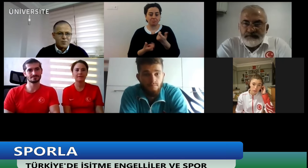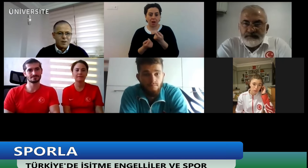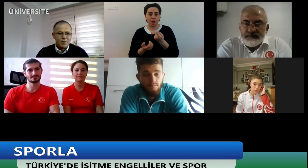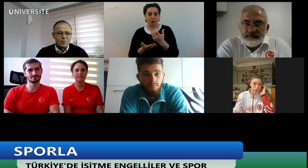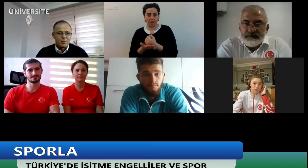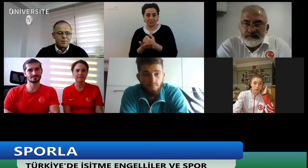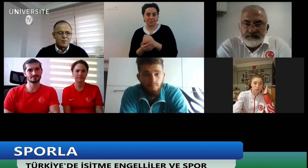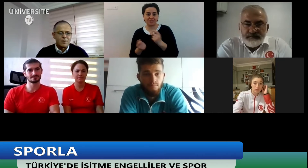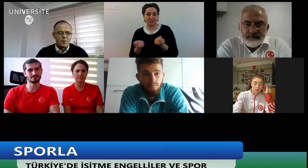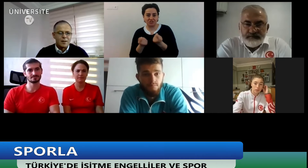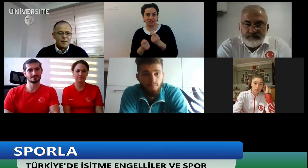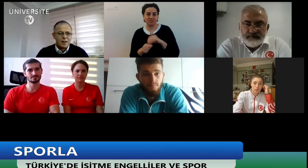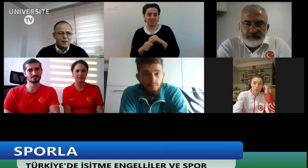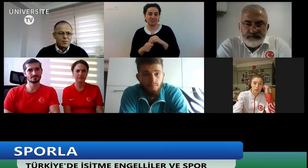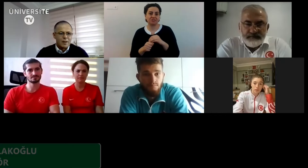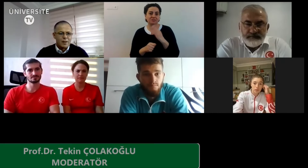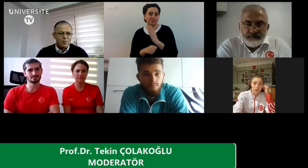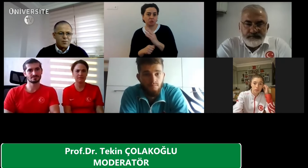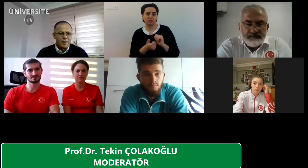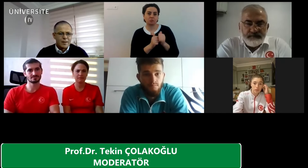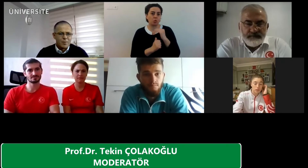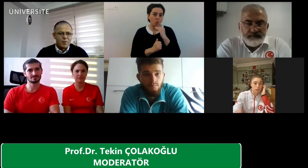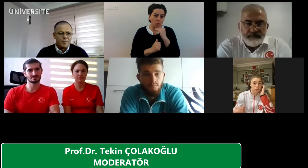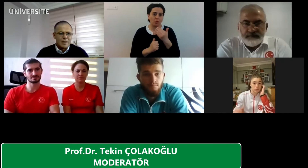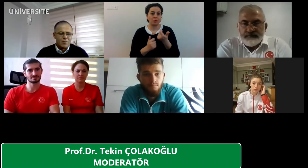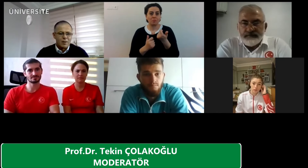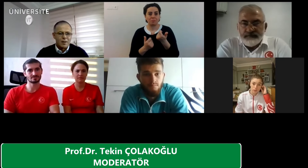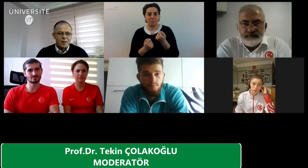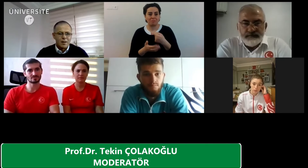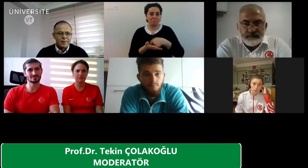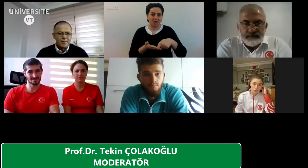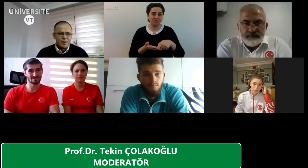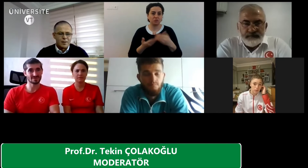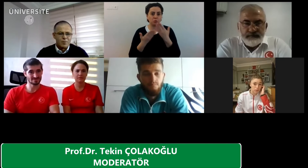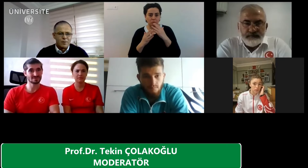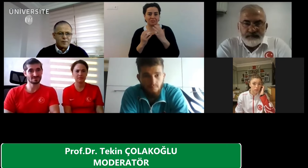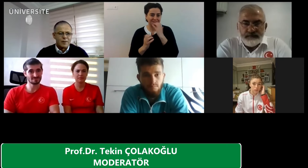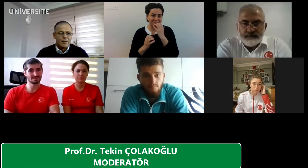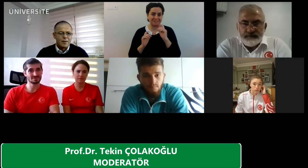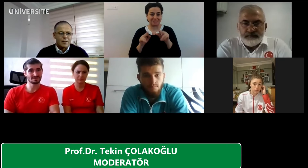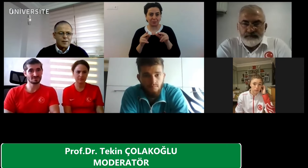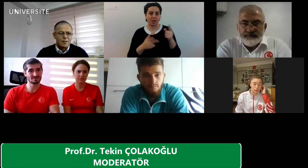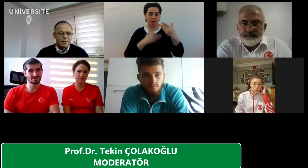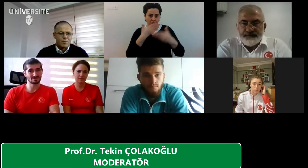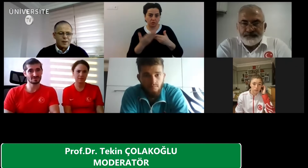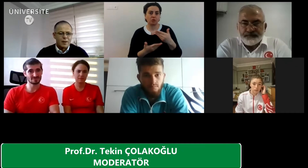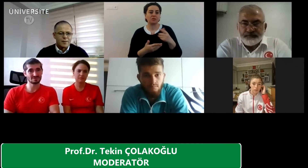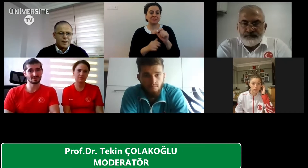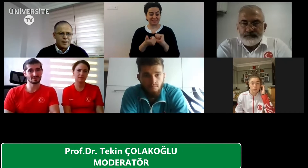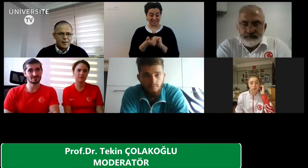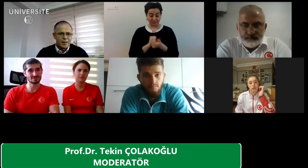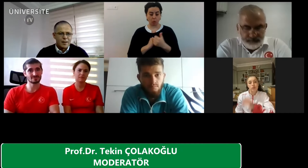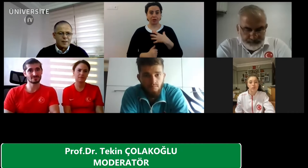kazanmada zorlanıyoruz diye. Ona katılıyorum. Hani spor bir meslek olarak halen tanınmıyor. Spor